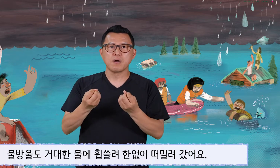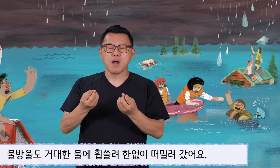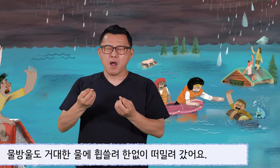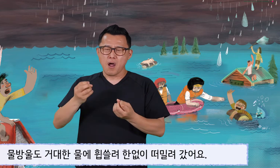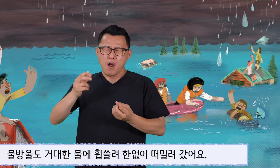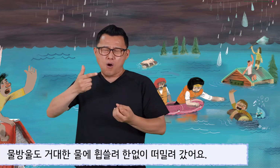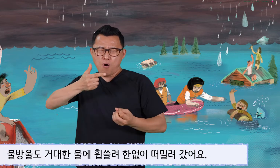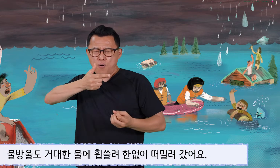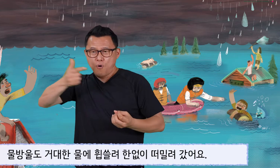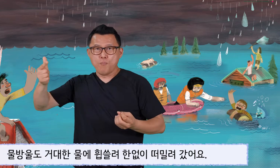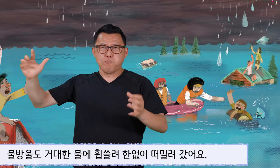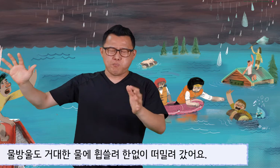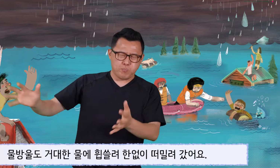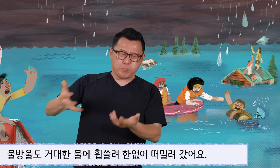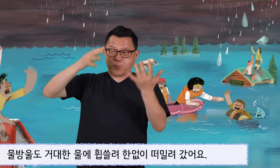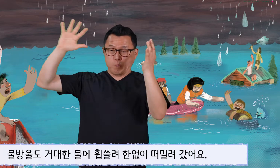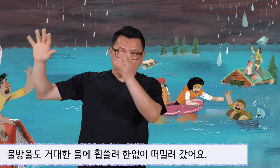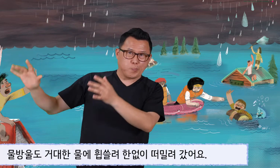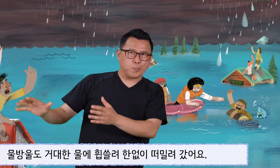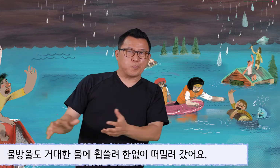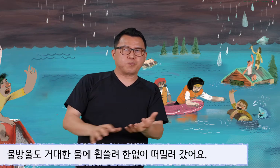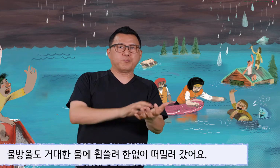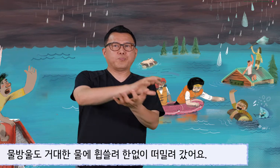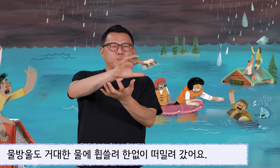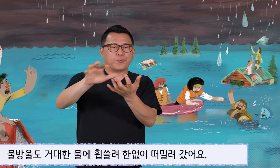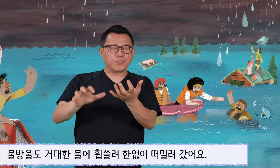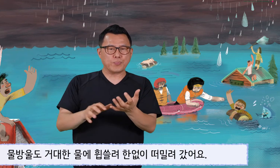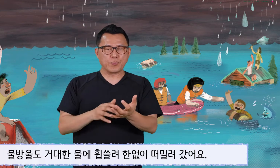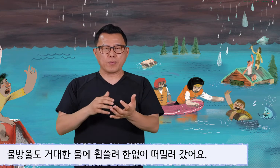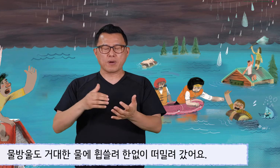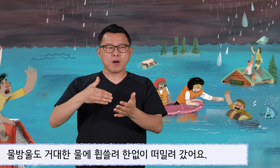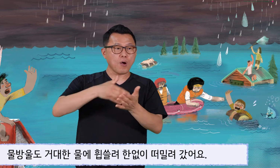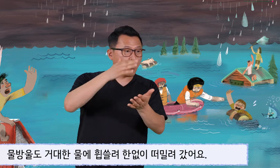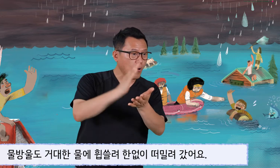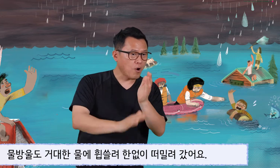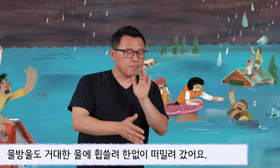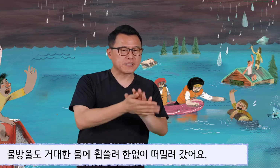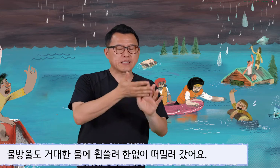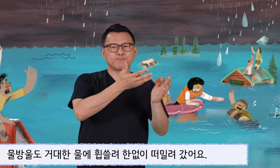물방울도 거대한 물에 휩쓸려 한없이 떠밀려 갔어요.